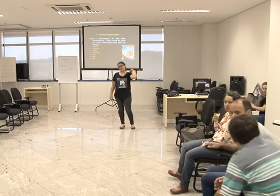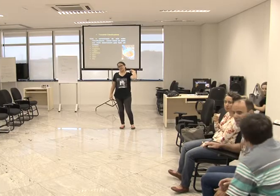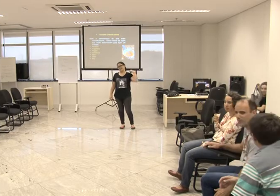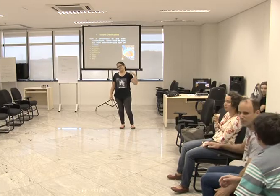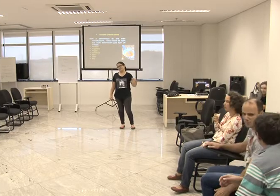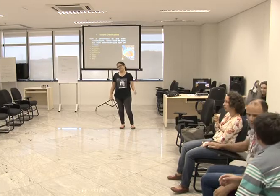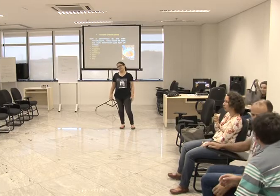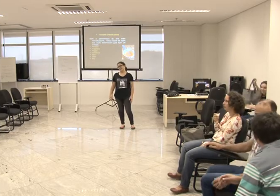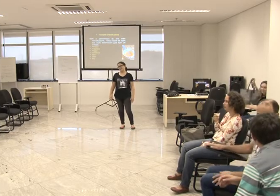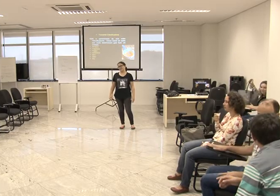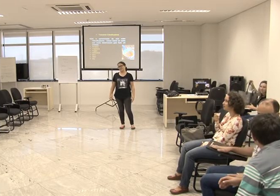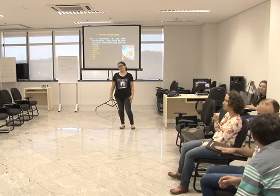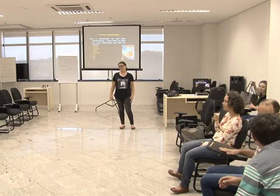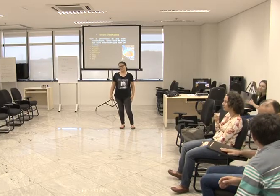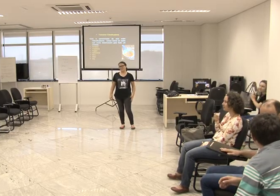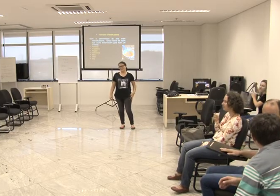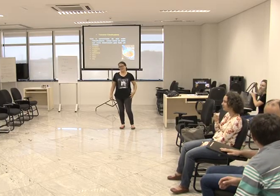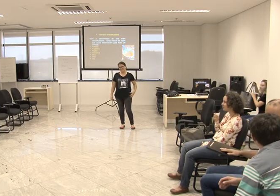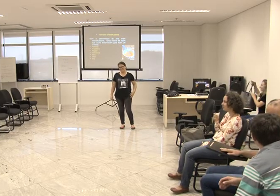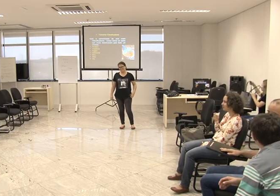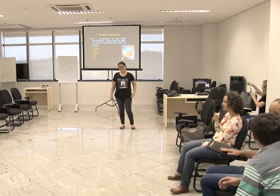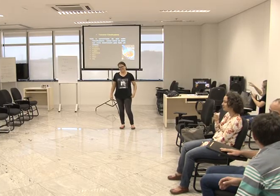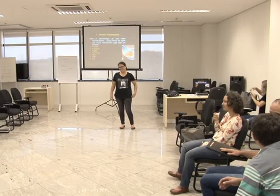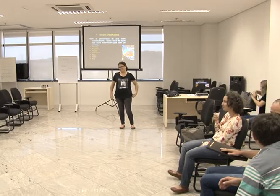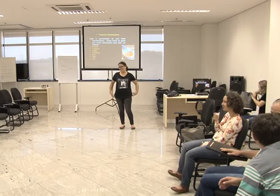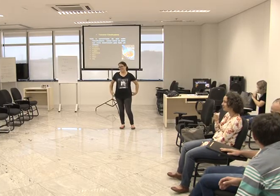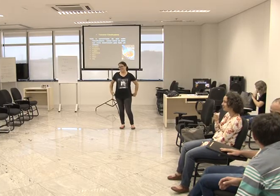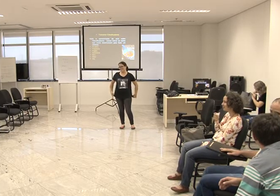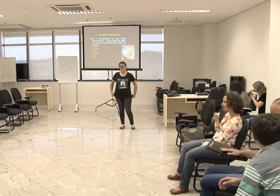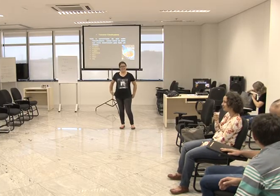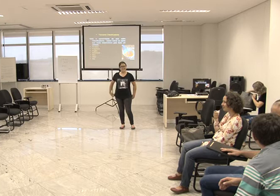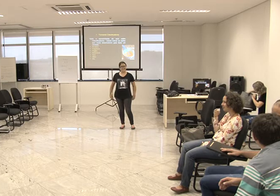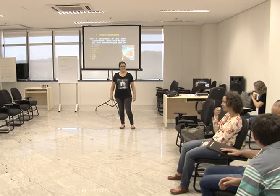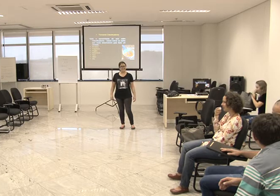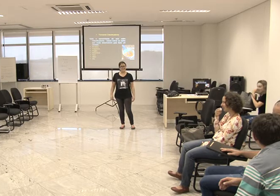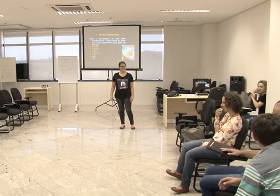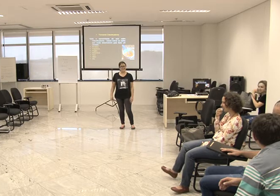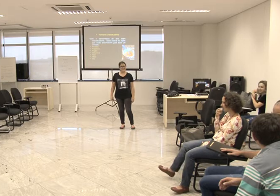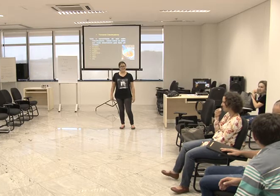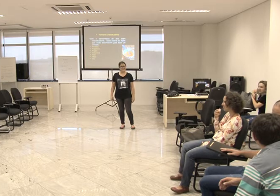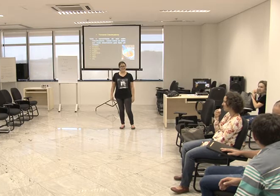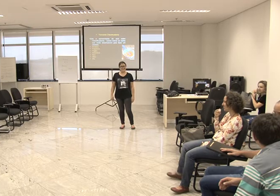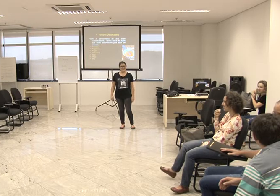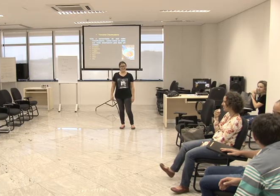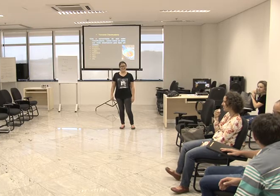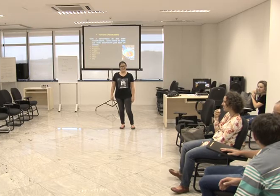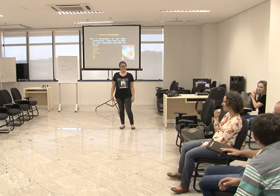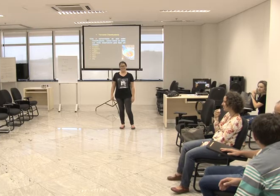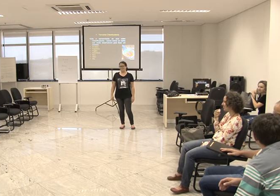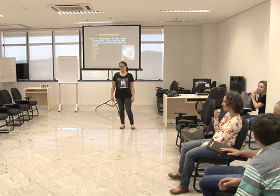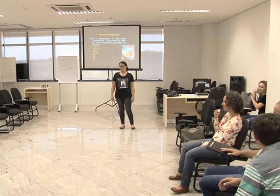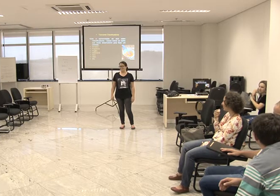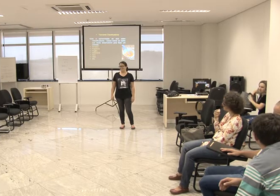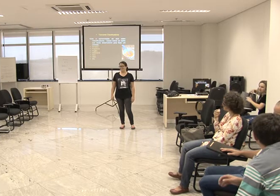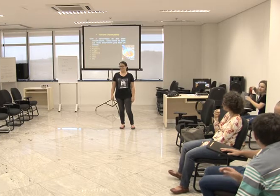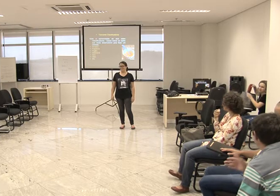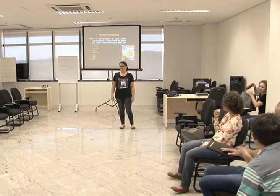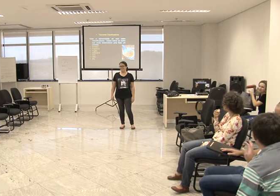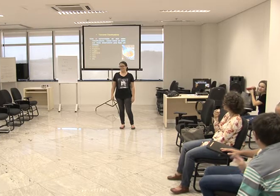Deus, todos os dias eu dou graças a Deus. A Maria Clara mora 2 minutos da promotoria e eu moro assim.